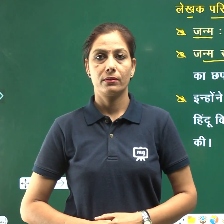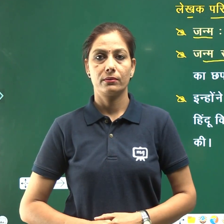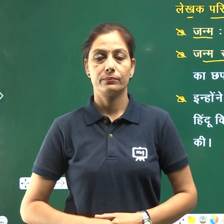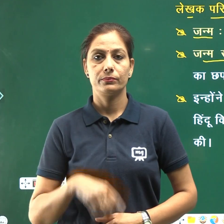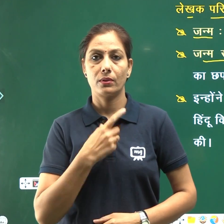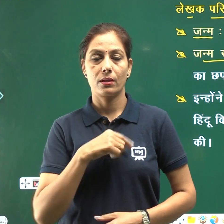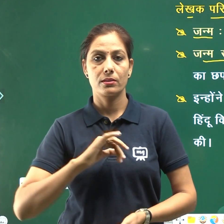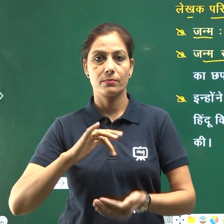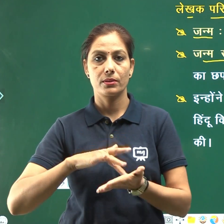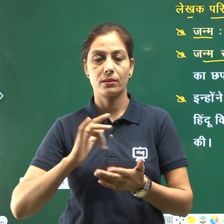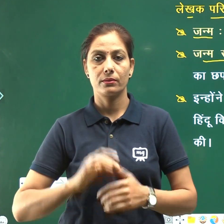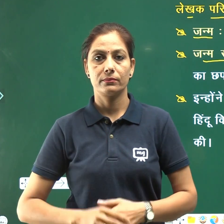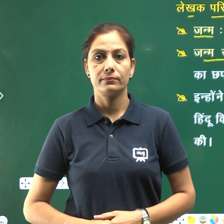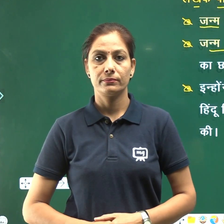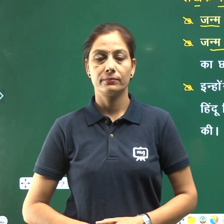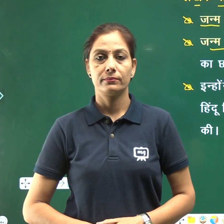इनका जन्म स्थान